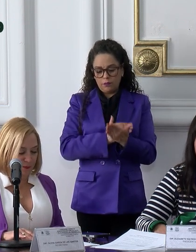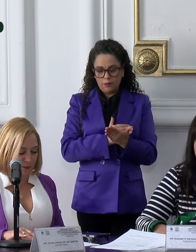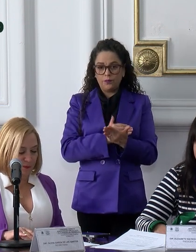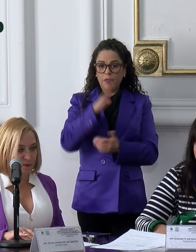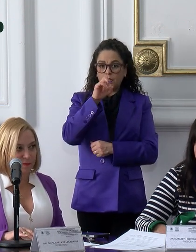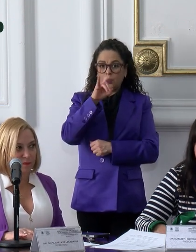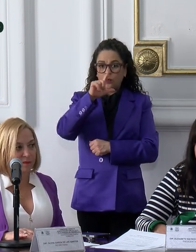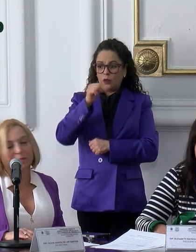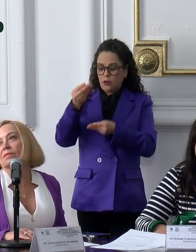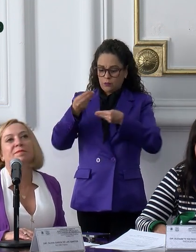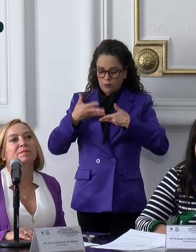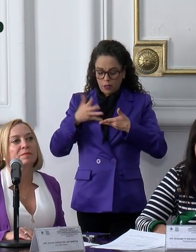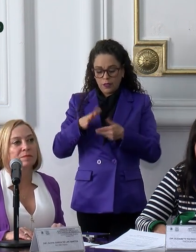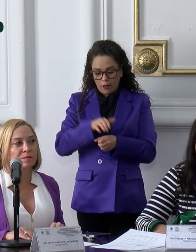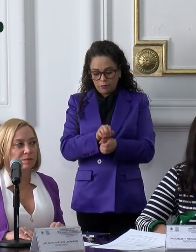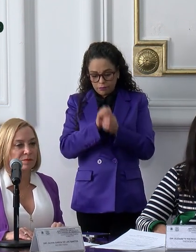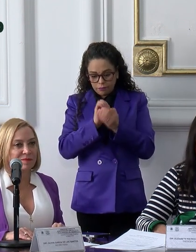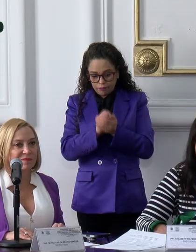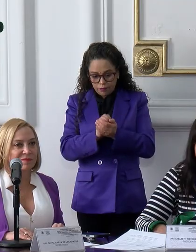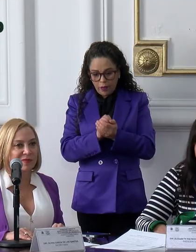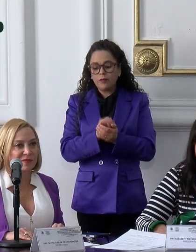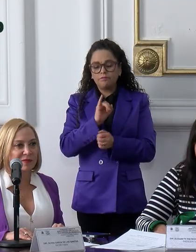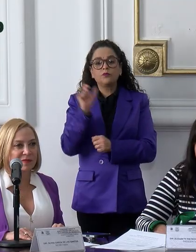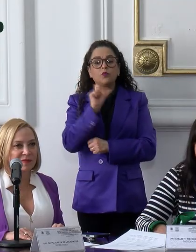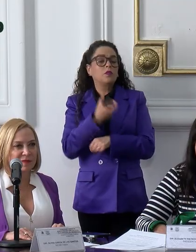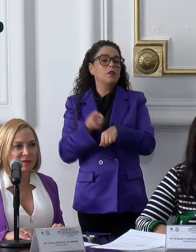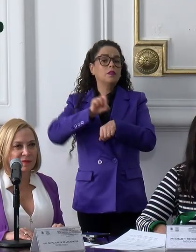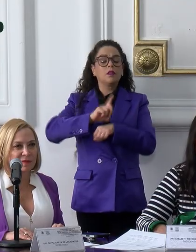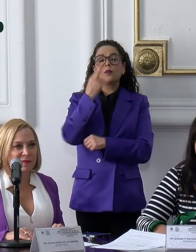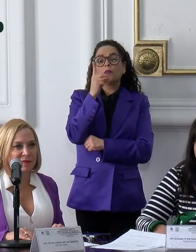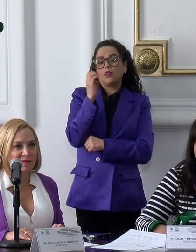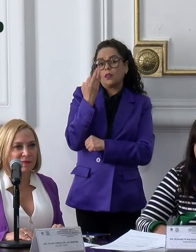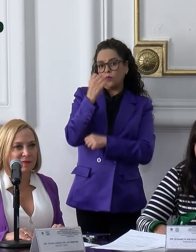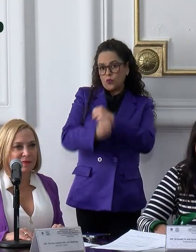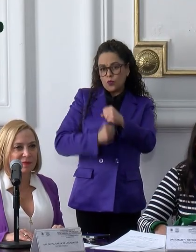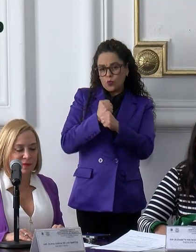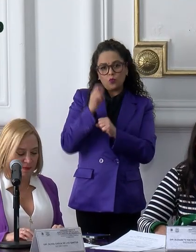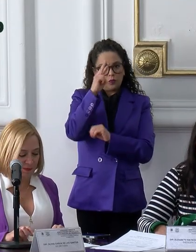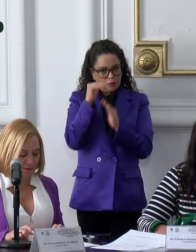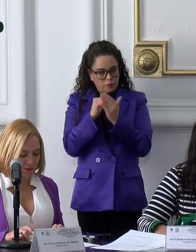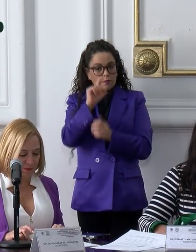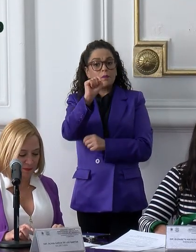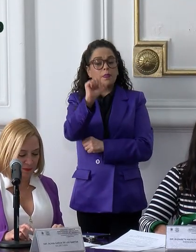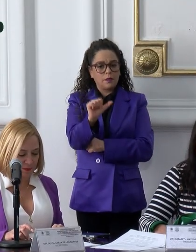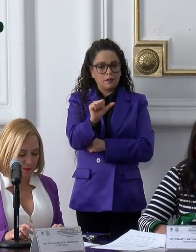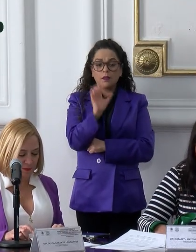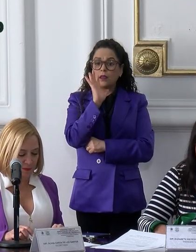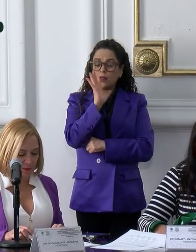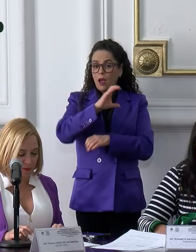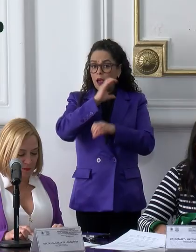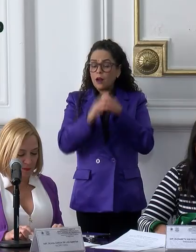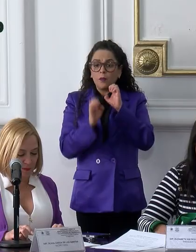fueron aprobadas en el multicitado acuerdo de fecha 25 de febrero del 2026, por lo que una vez agotada la etapa